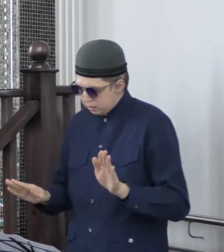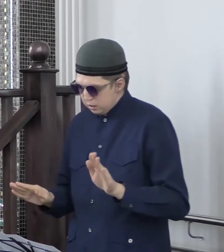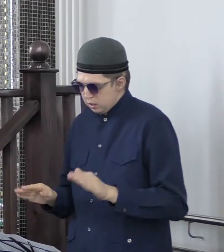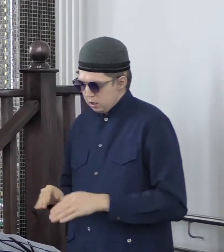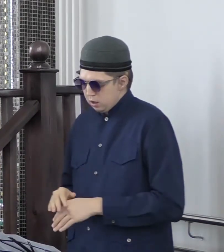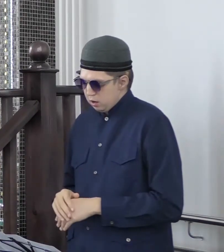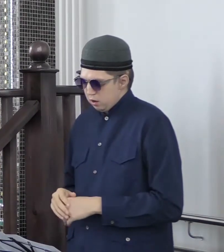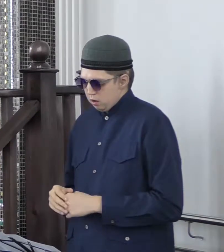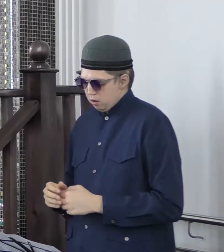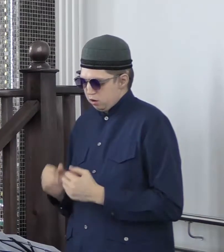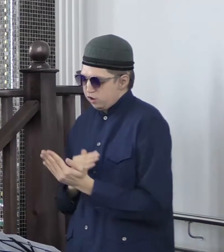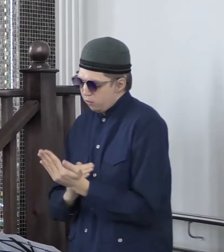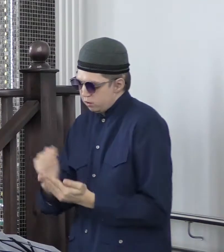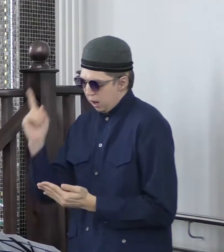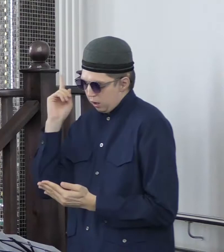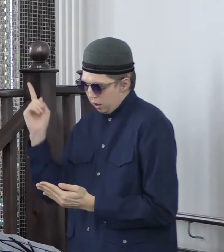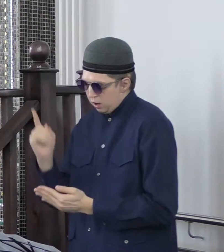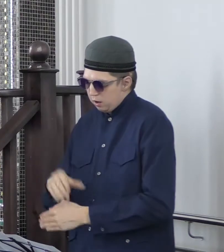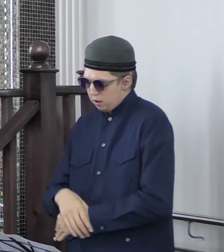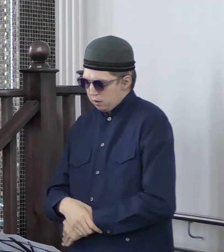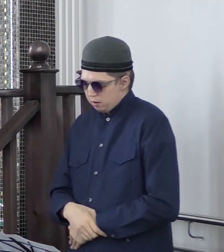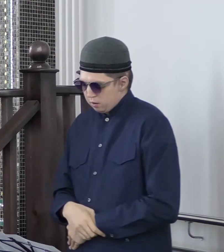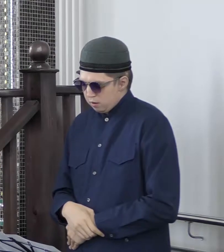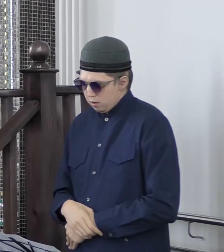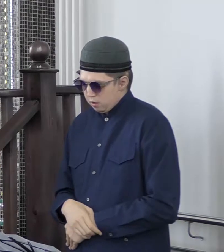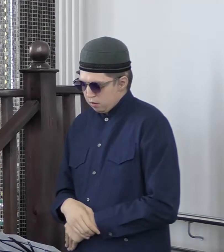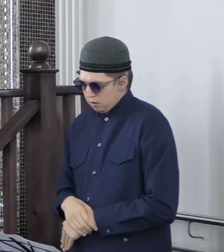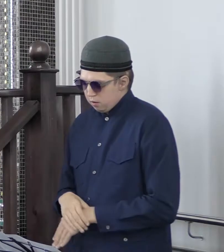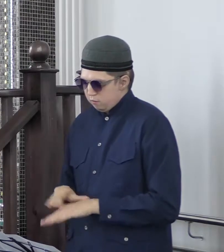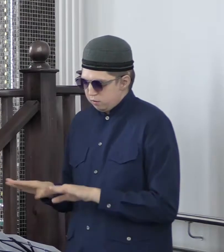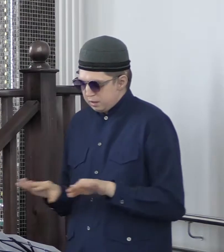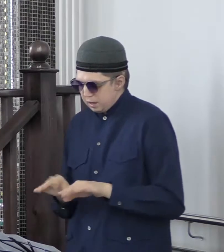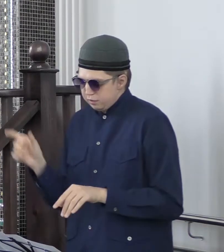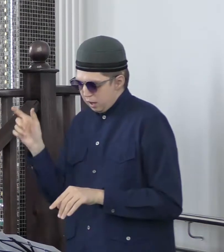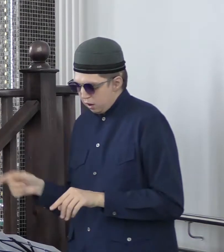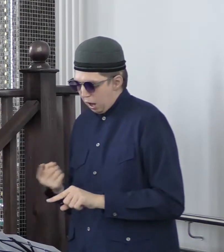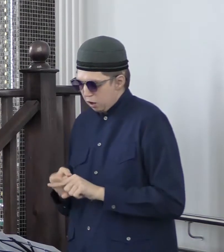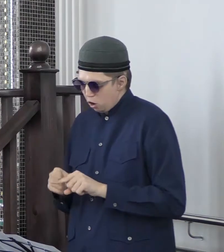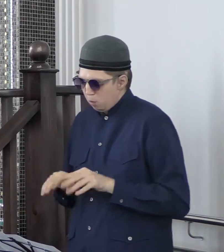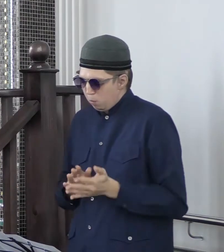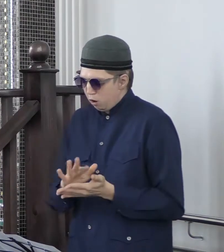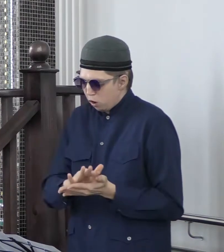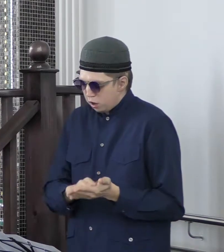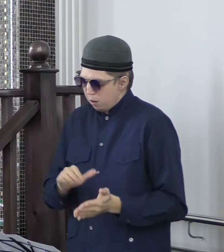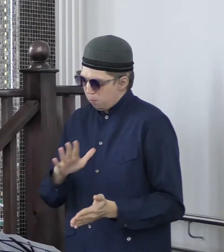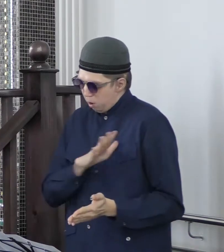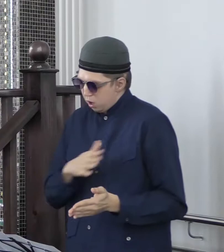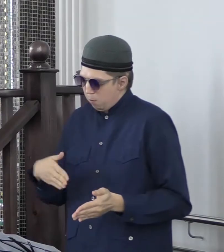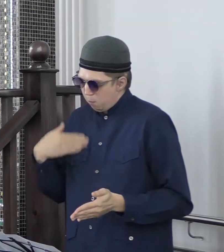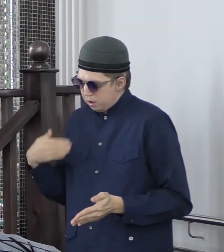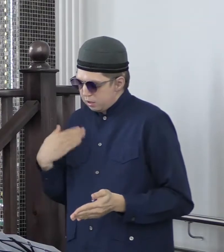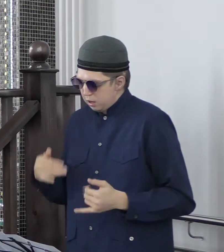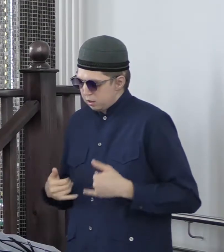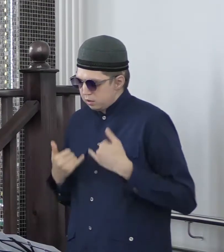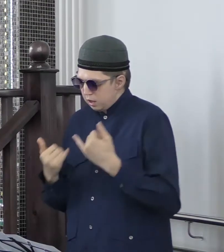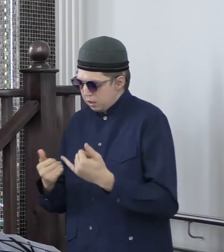опровергнет Всевышнего. Ансуда без мукрала, без мукрала. Аллах Тааля франкай, да, фаман шаа фалюмин,